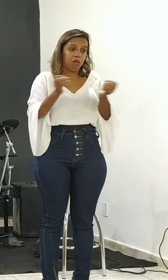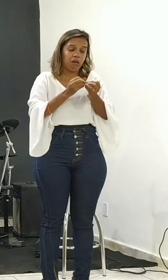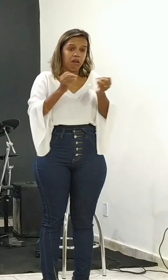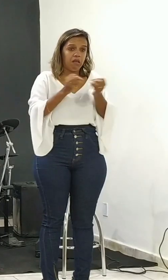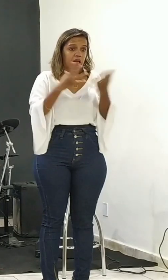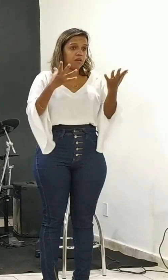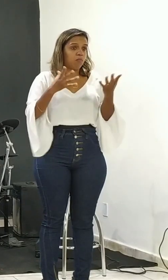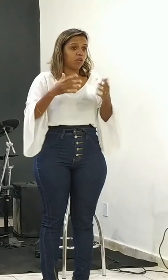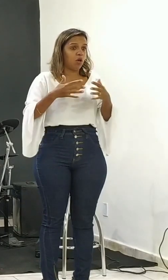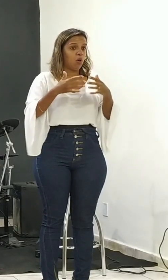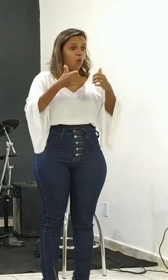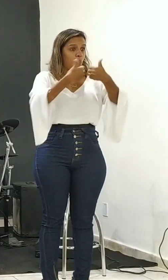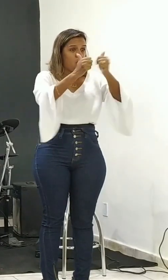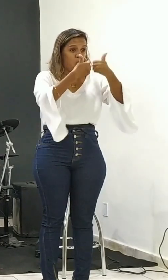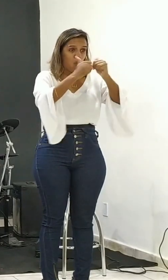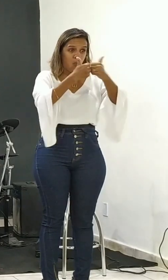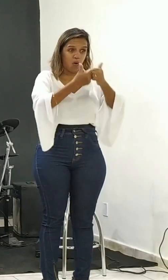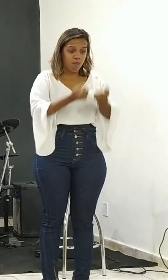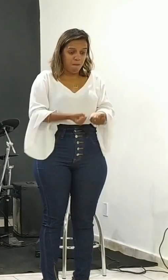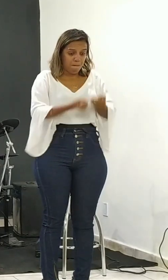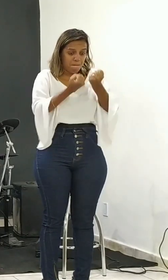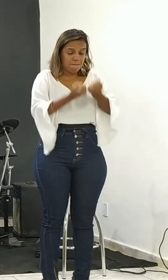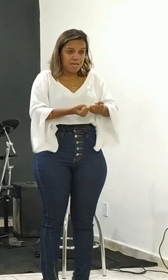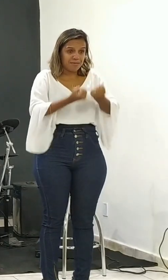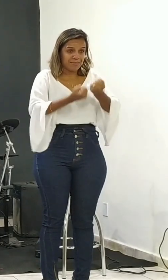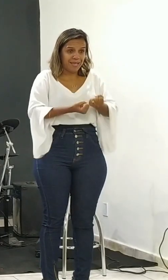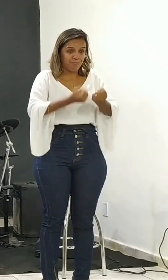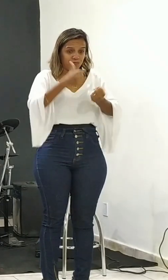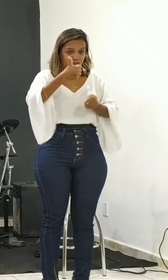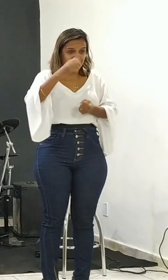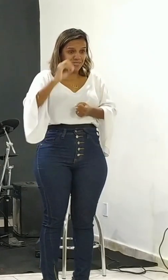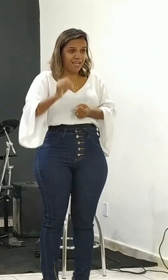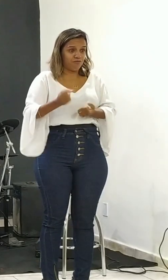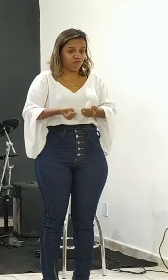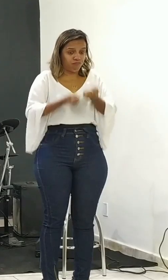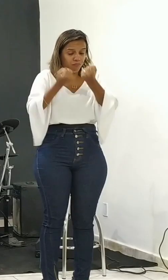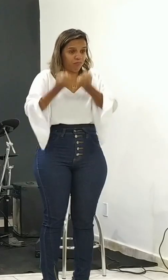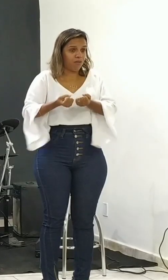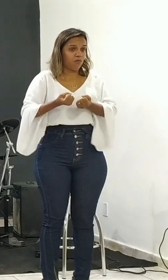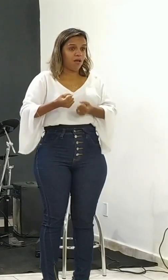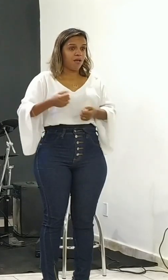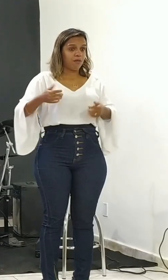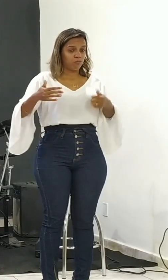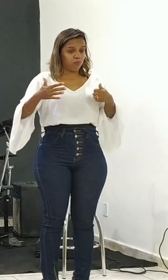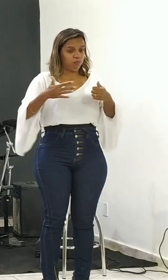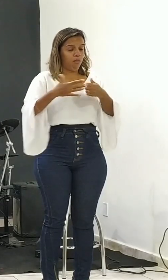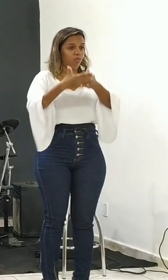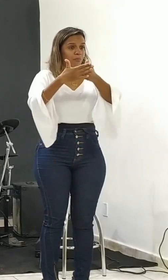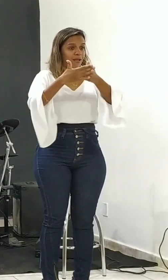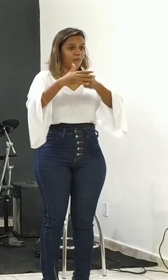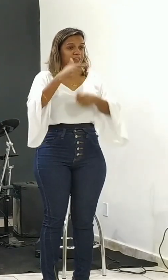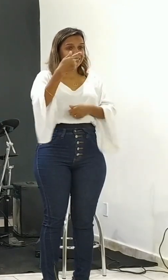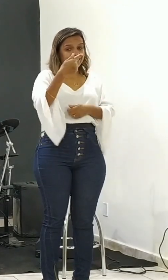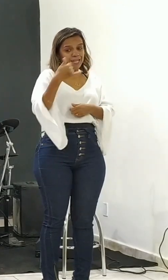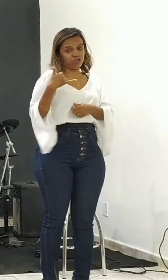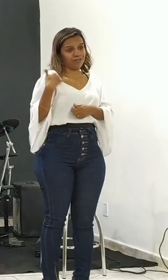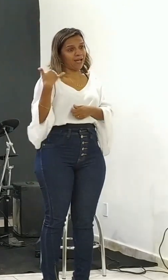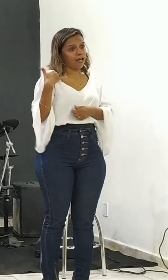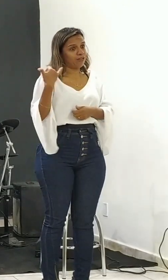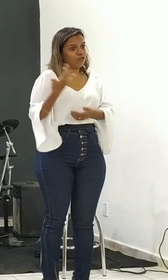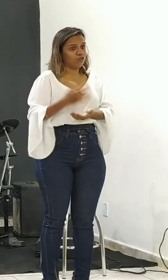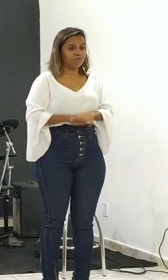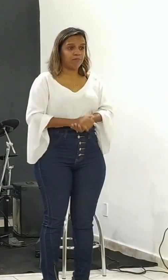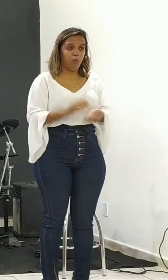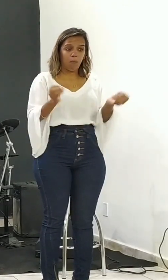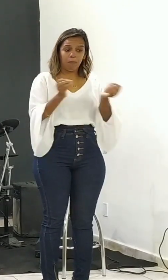um ônibus de 10 toneladas atropelar uma criança de 7 anos de idade, né? Já seria um grande milagre. Eu falei,